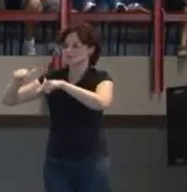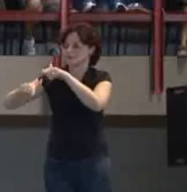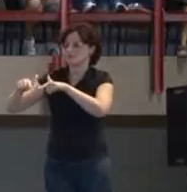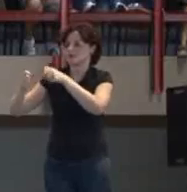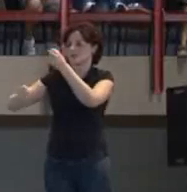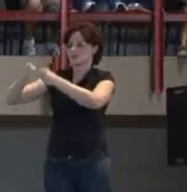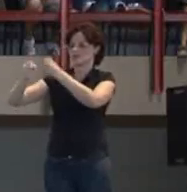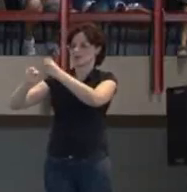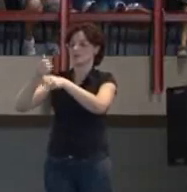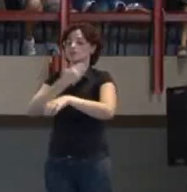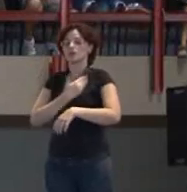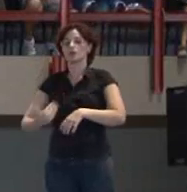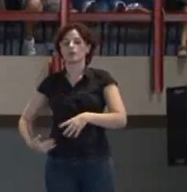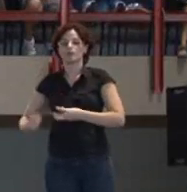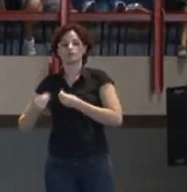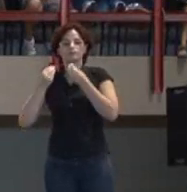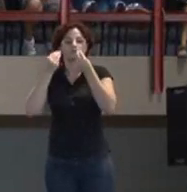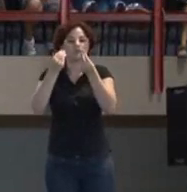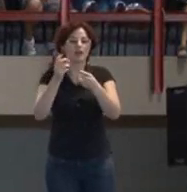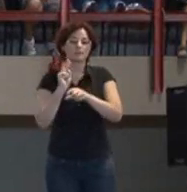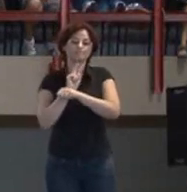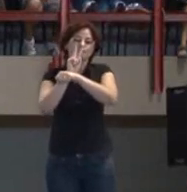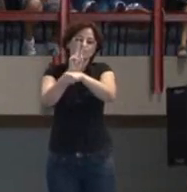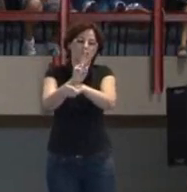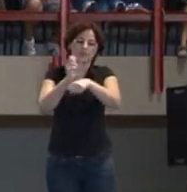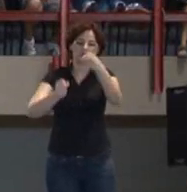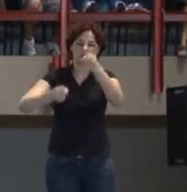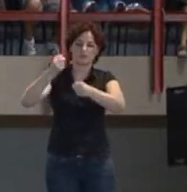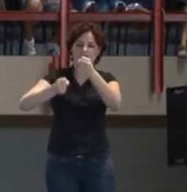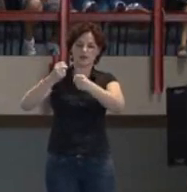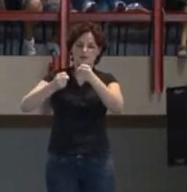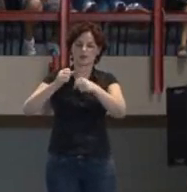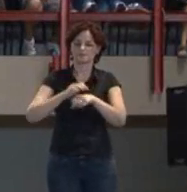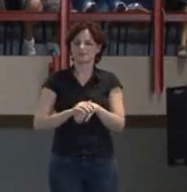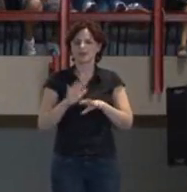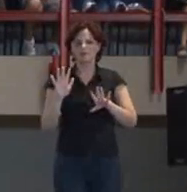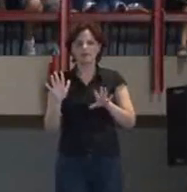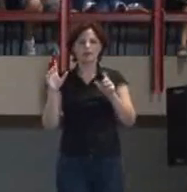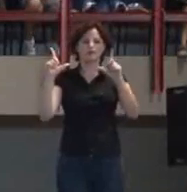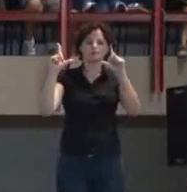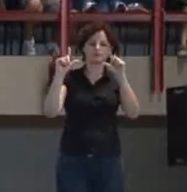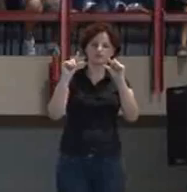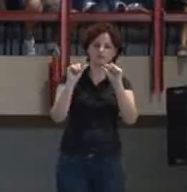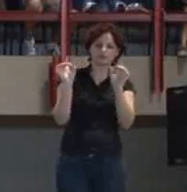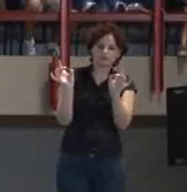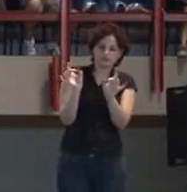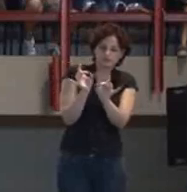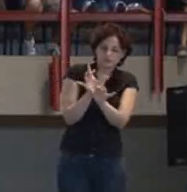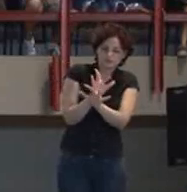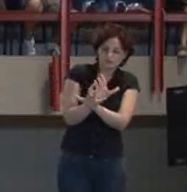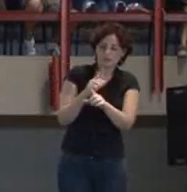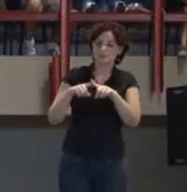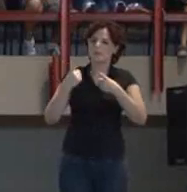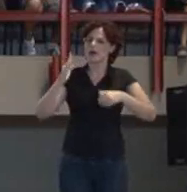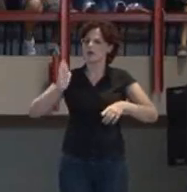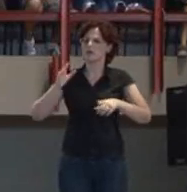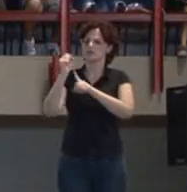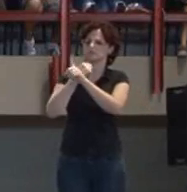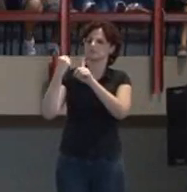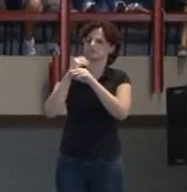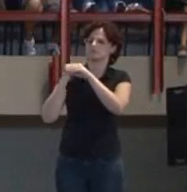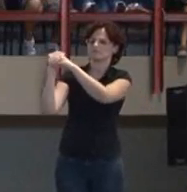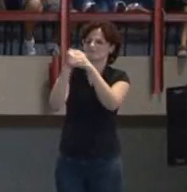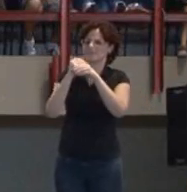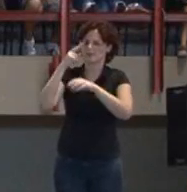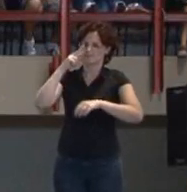comprá-lo o carro não pertence a ele isso tá acabando nesses países mas quando existia o socialismo mais forte você não podia